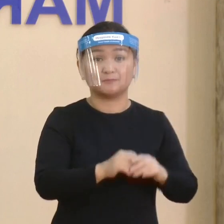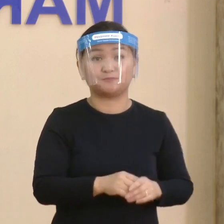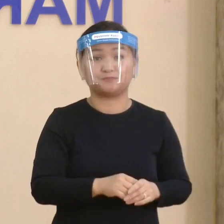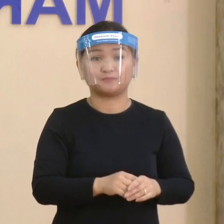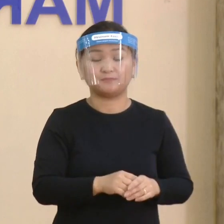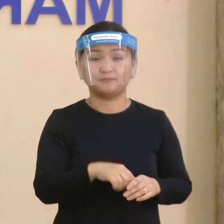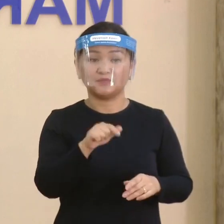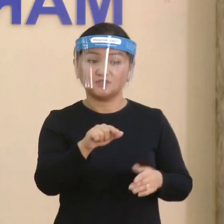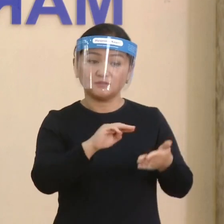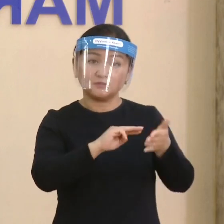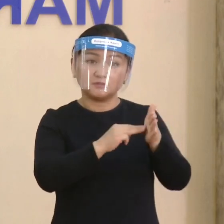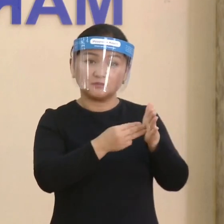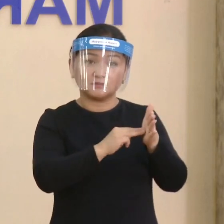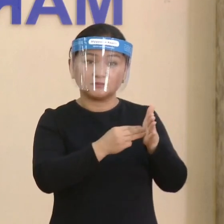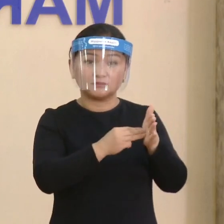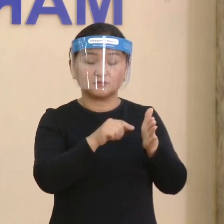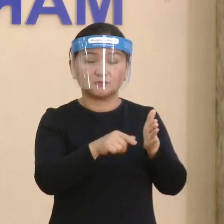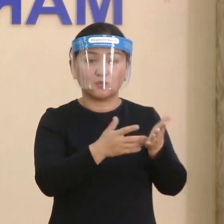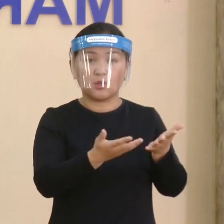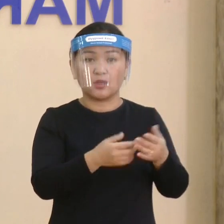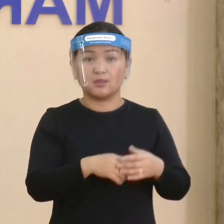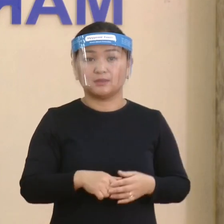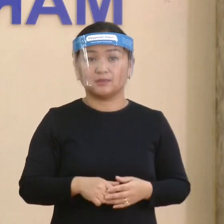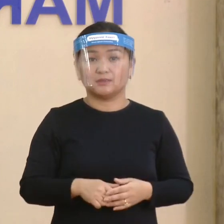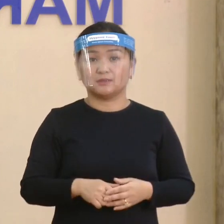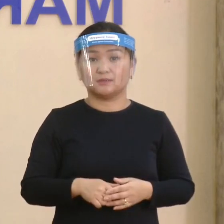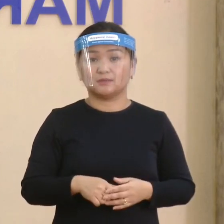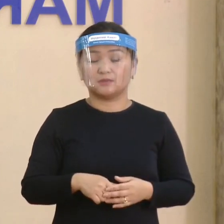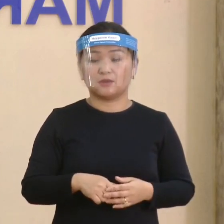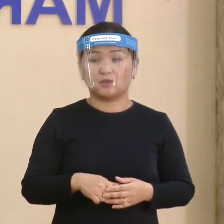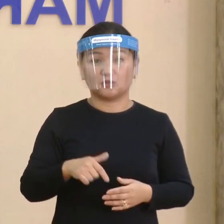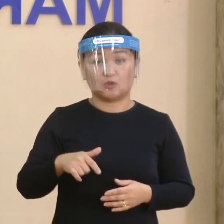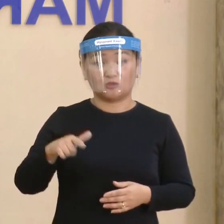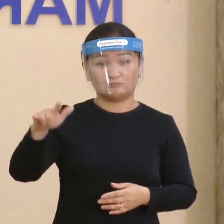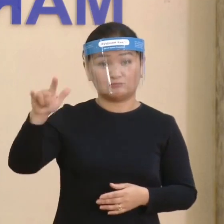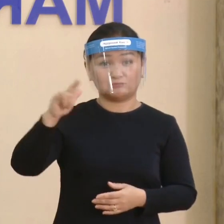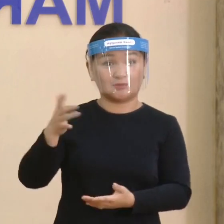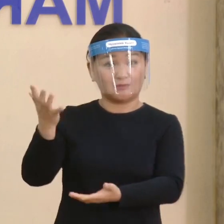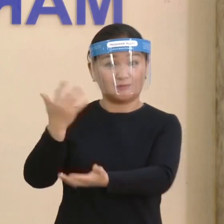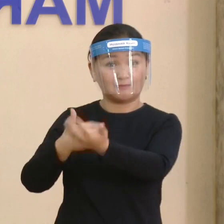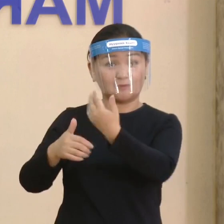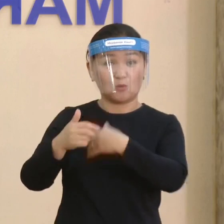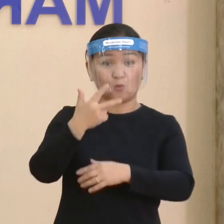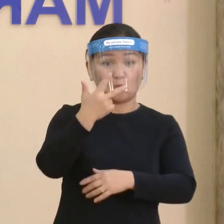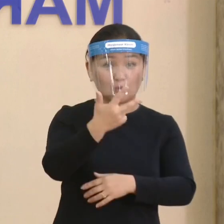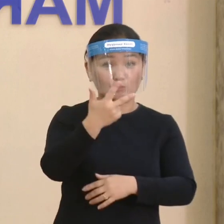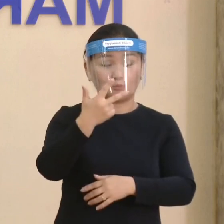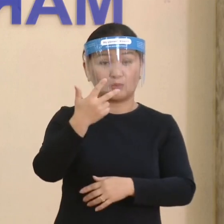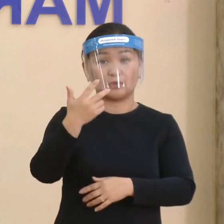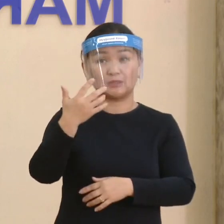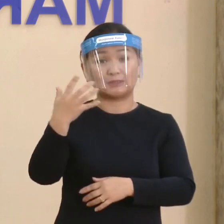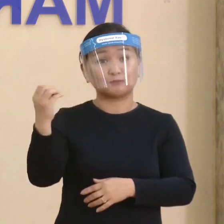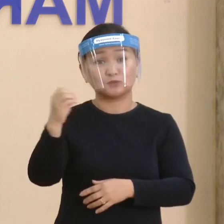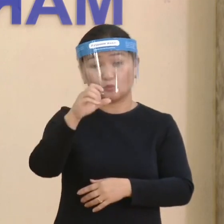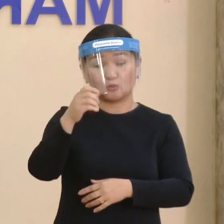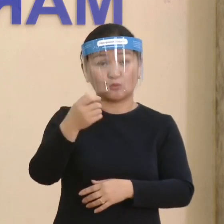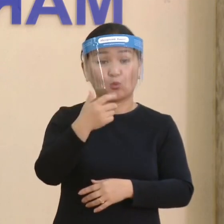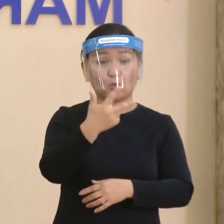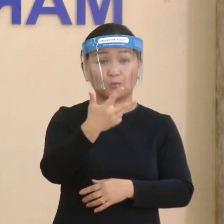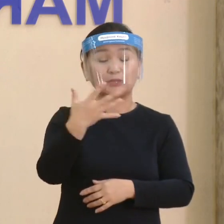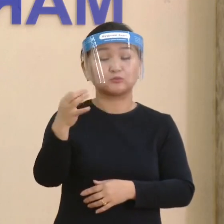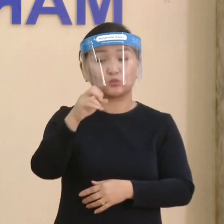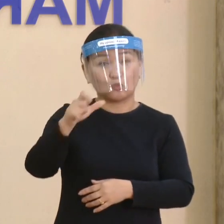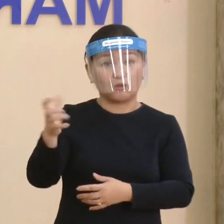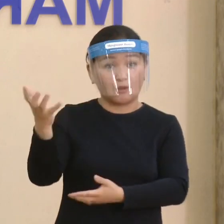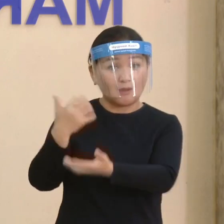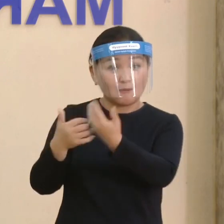ер нь бол хийхдээ одоо яг энэ орж ирэх гэж байгаа хүмүүс одоо 3,300-500 тон орж ирлээ гэхэд